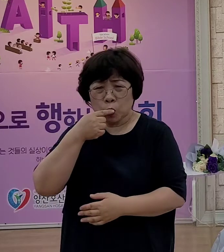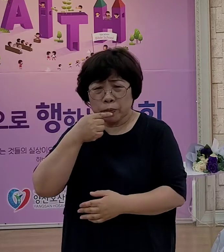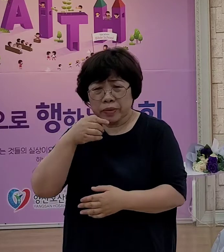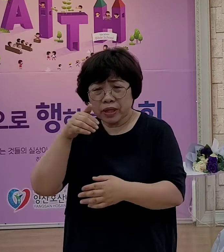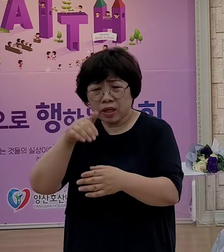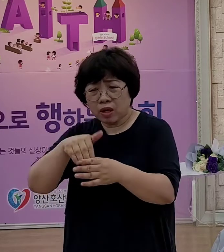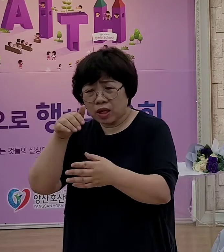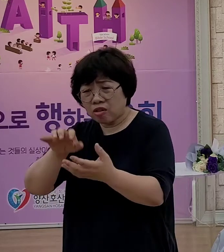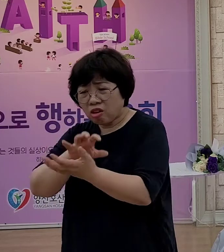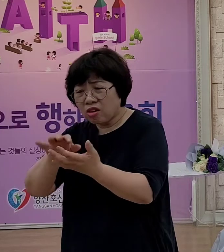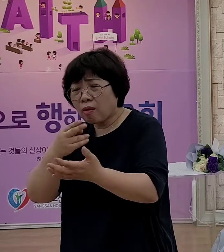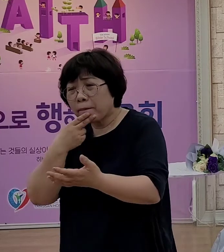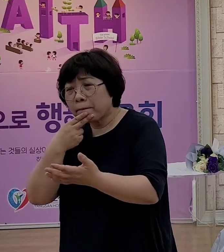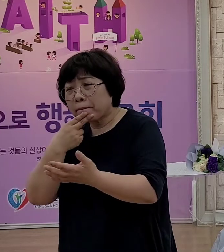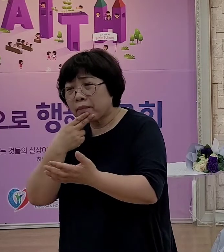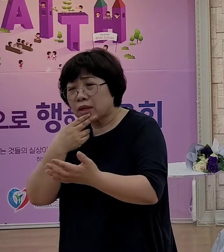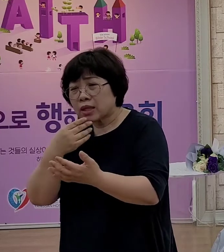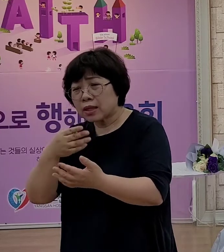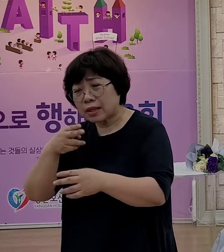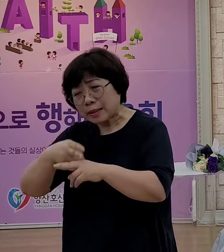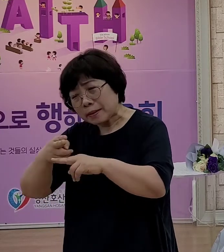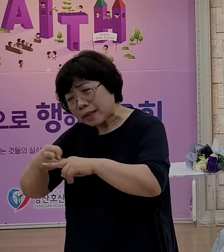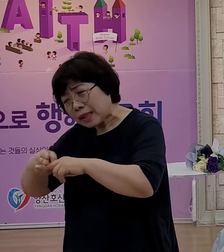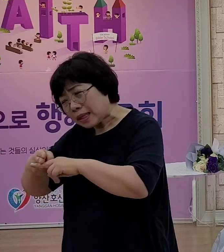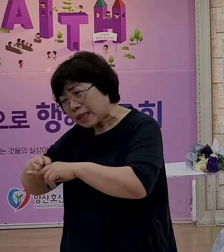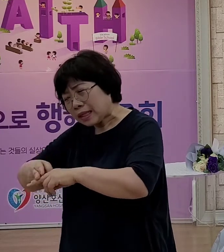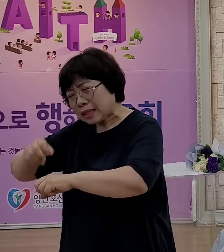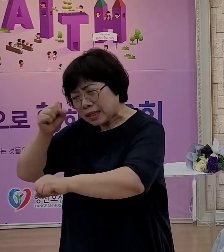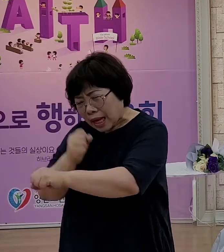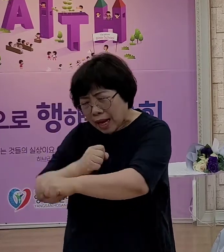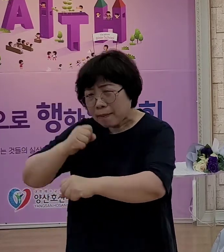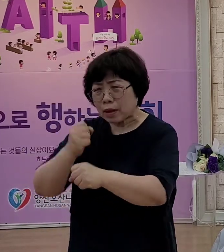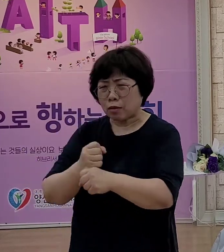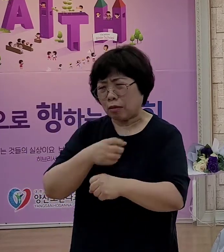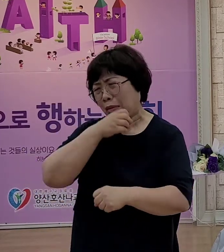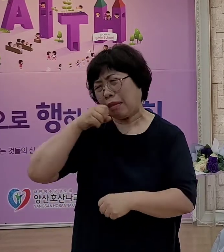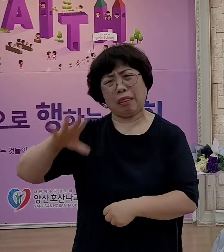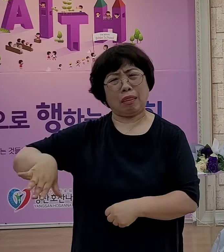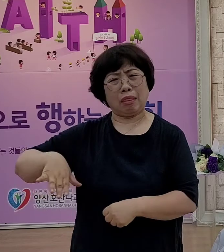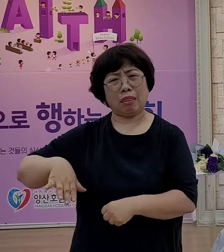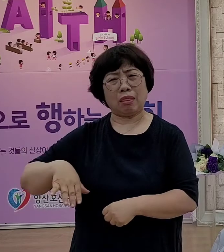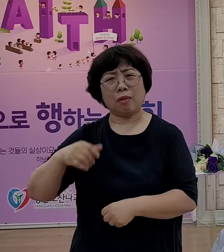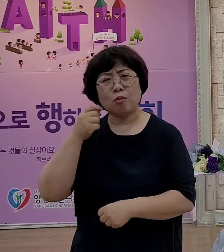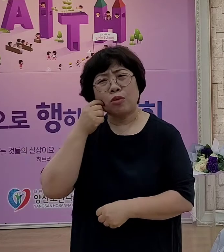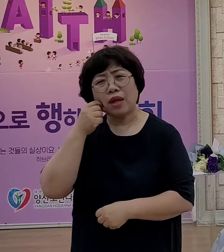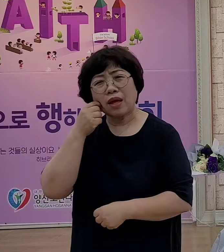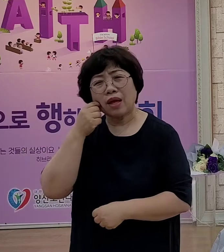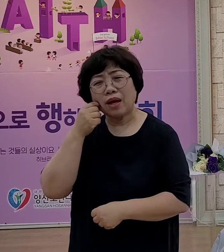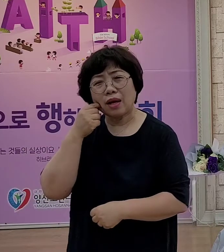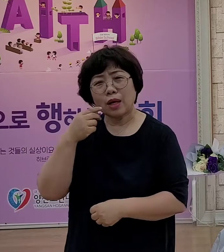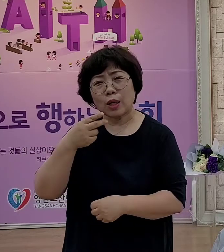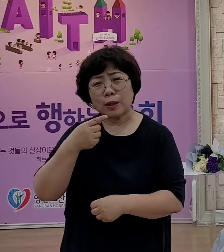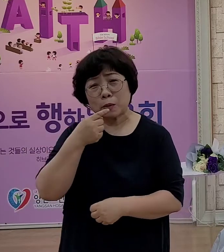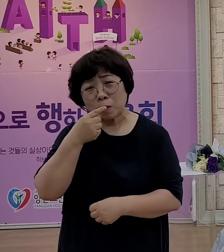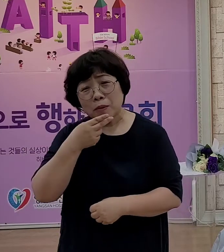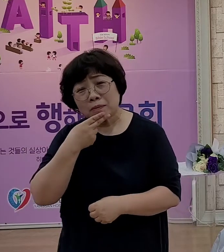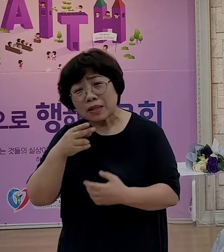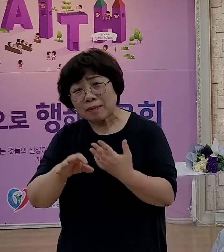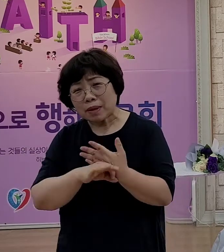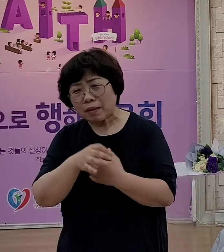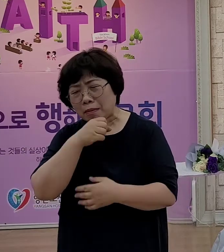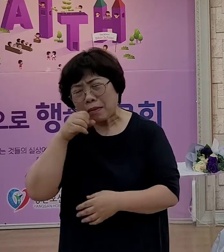들어간 음식을 아무리 잘 만들어도 못 먹습니다. 여러분, 진짜